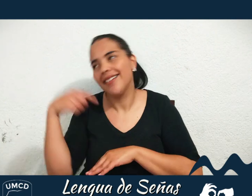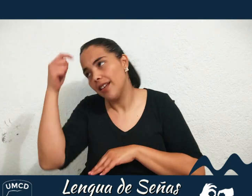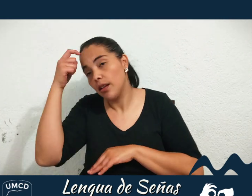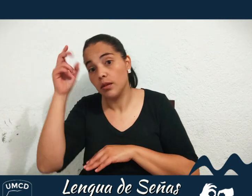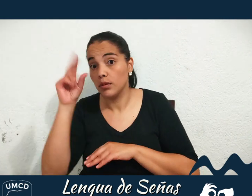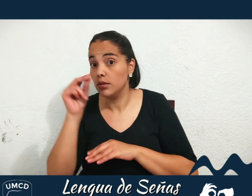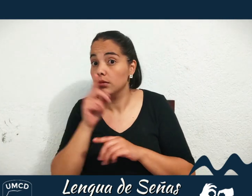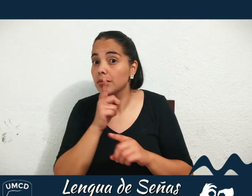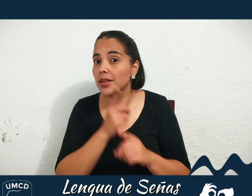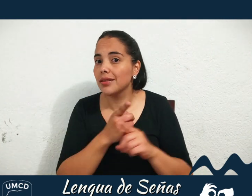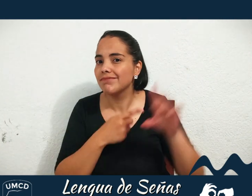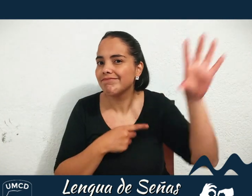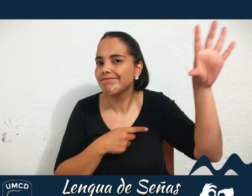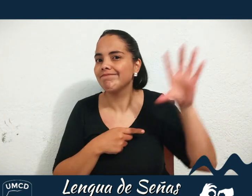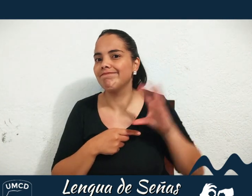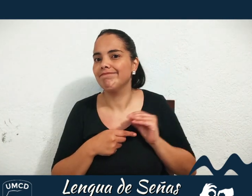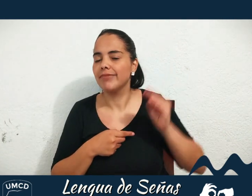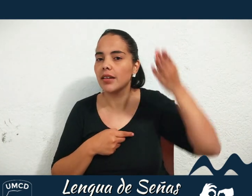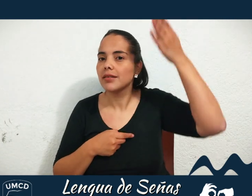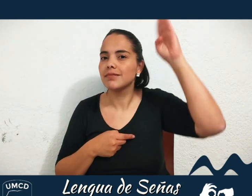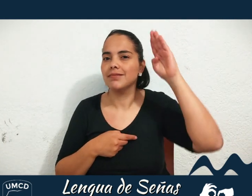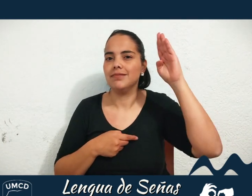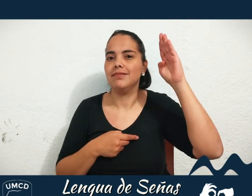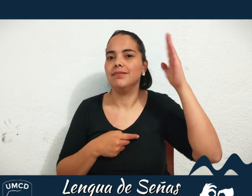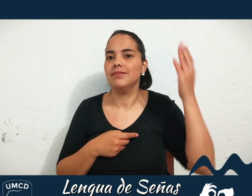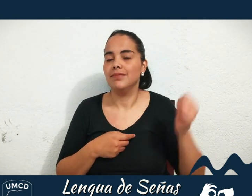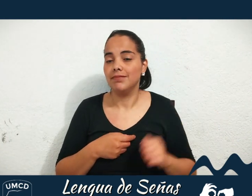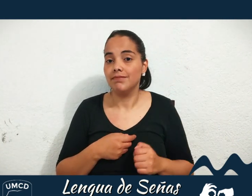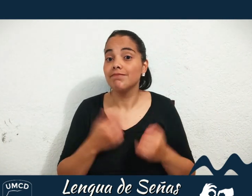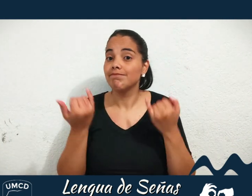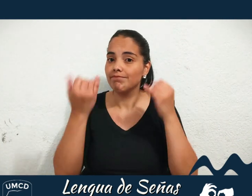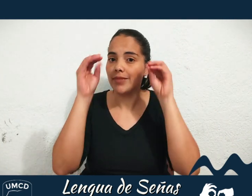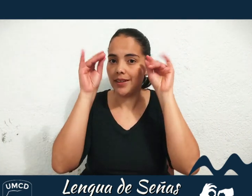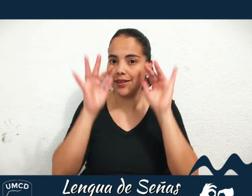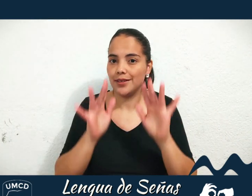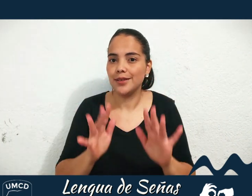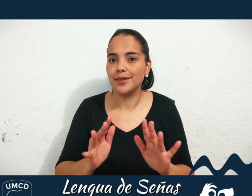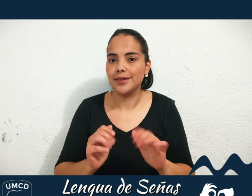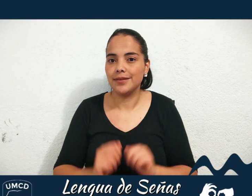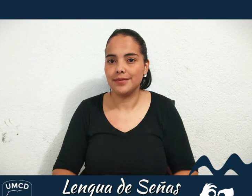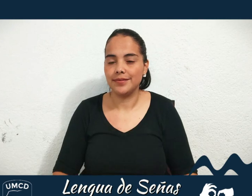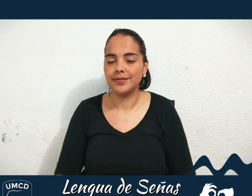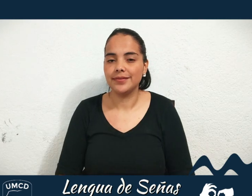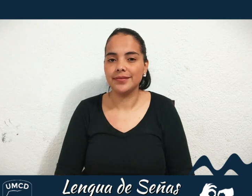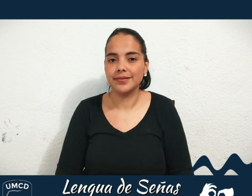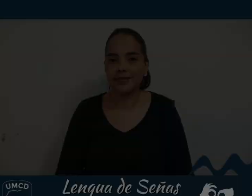pero realmente refleja el carácter de Dios. Bendiciones.